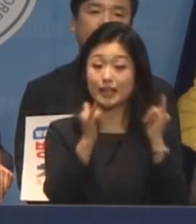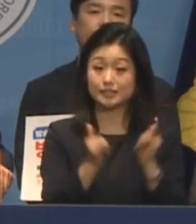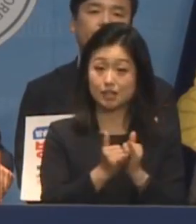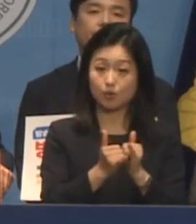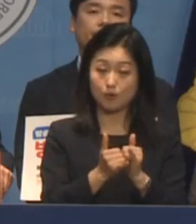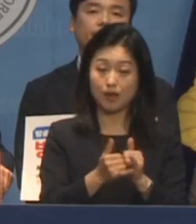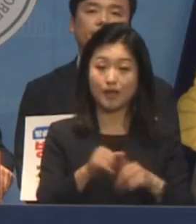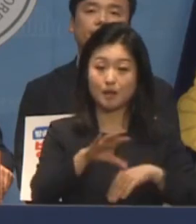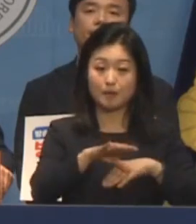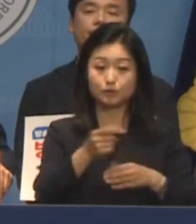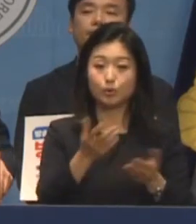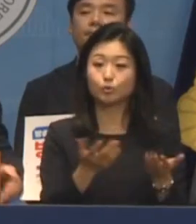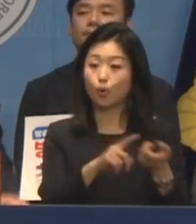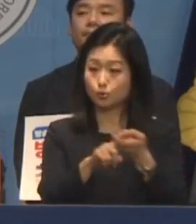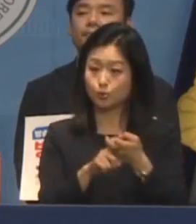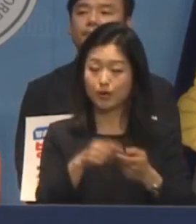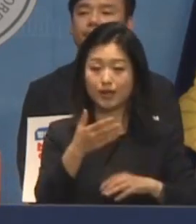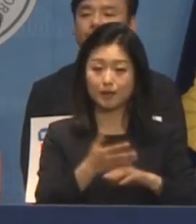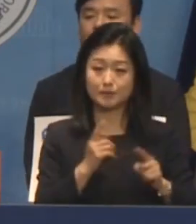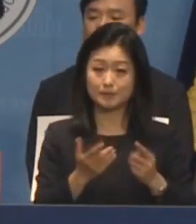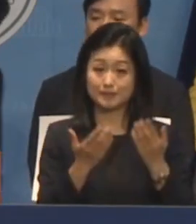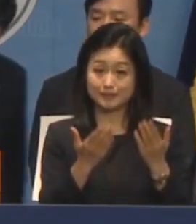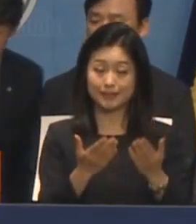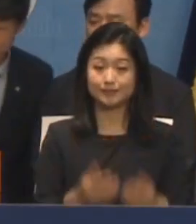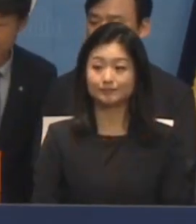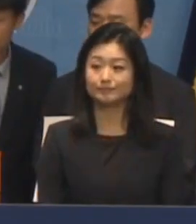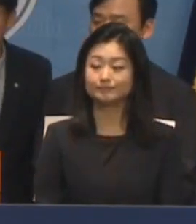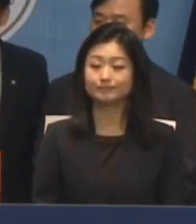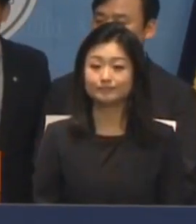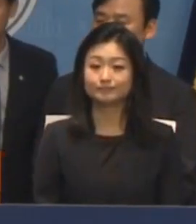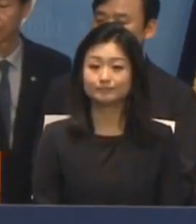언론노조에 감사드립니다. 고맙습니다.